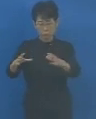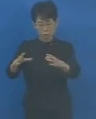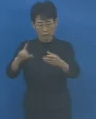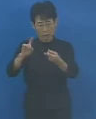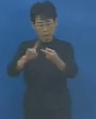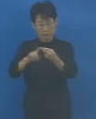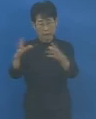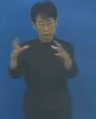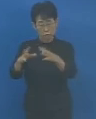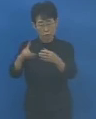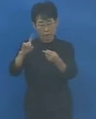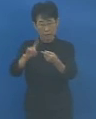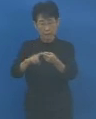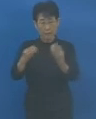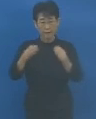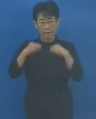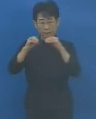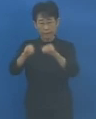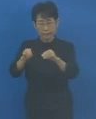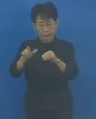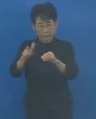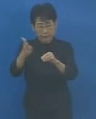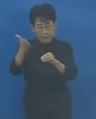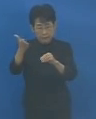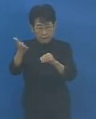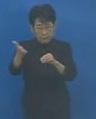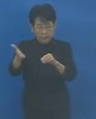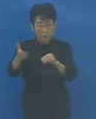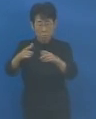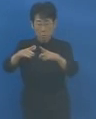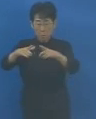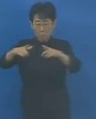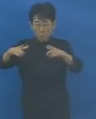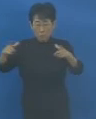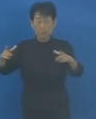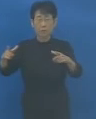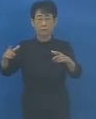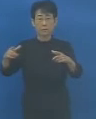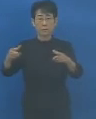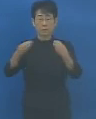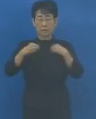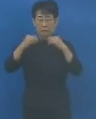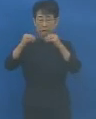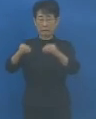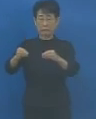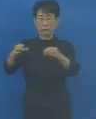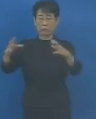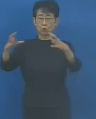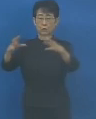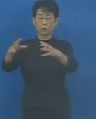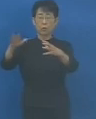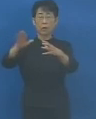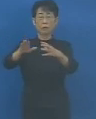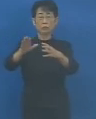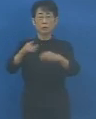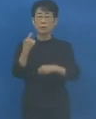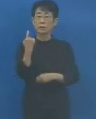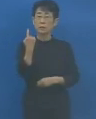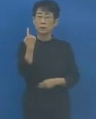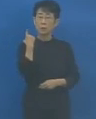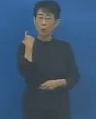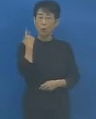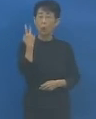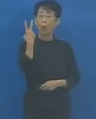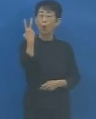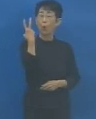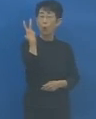疑われる相当規模の、感染の集団が見られるというのが昨日おと